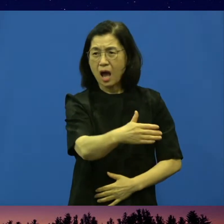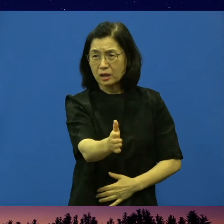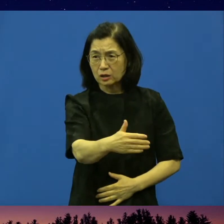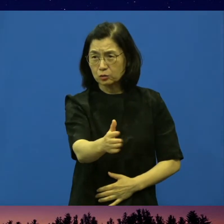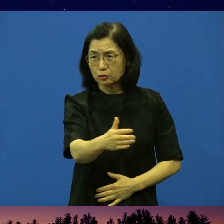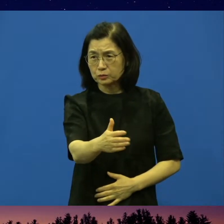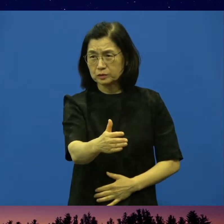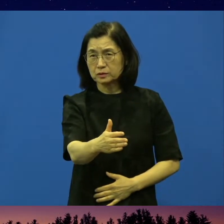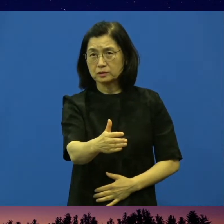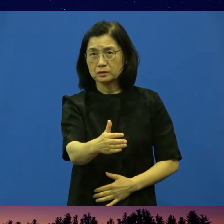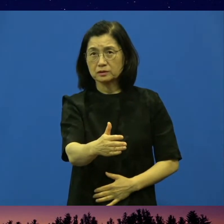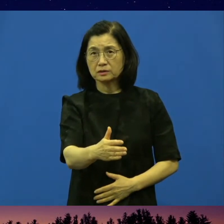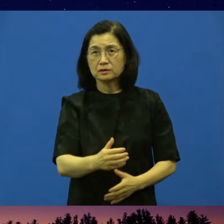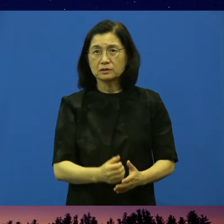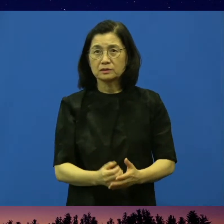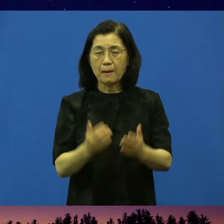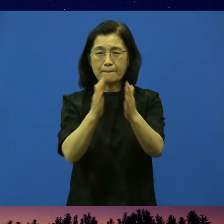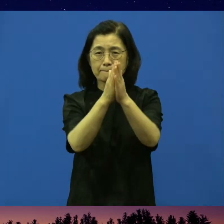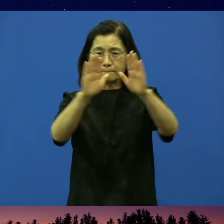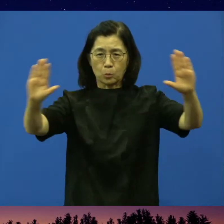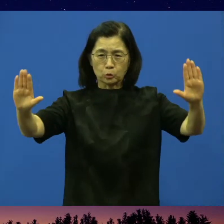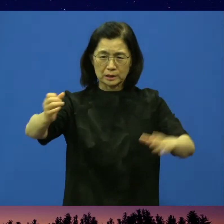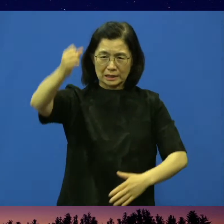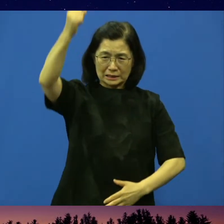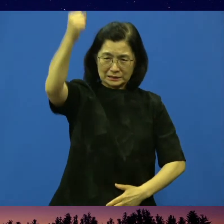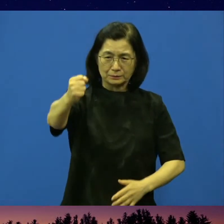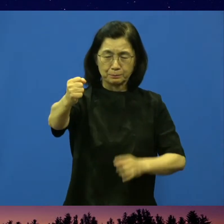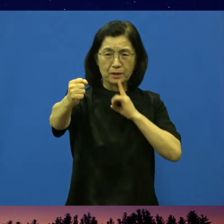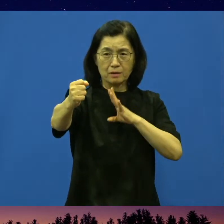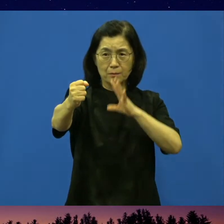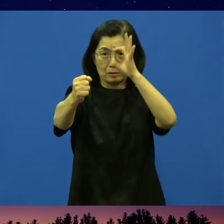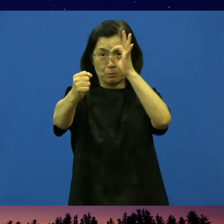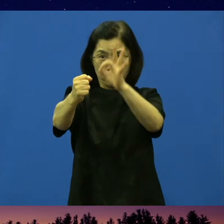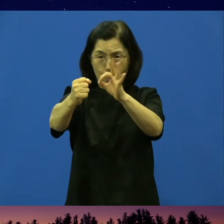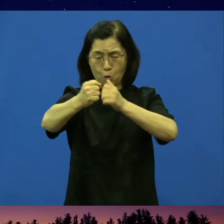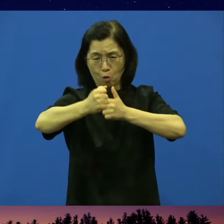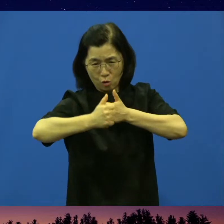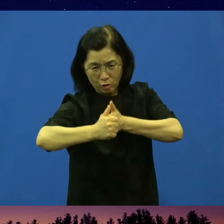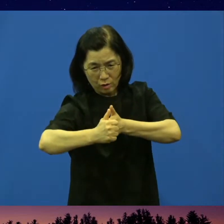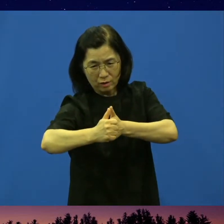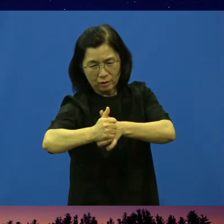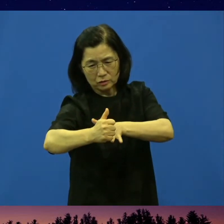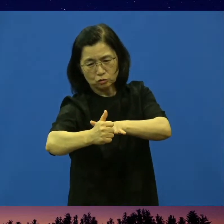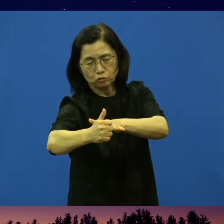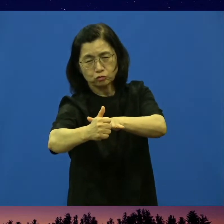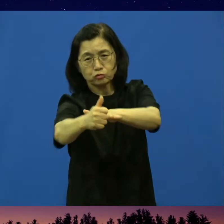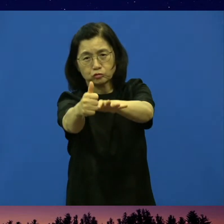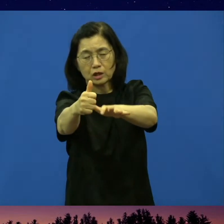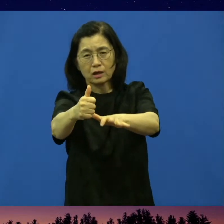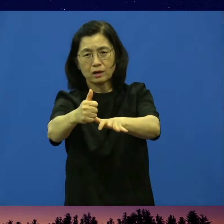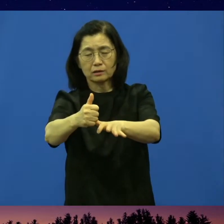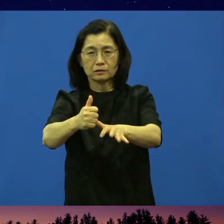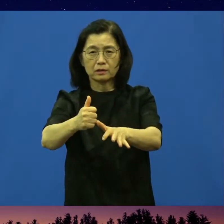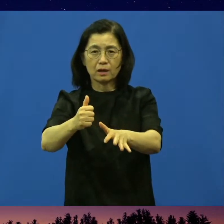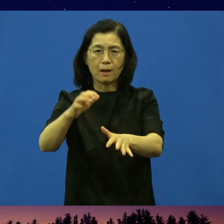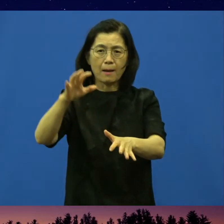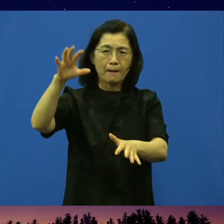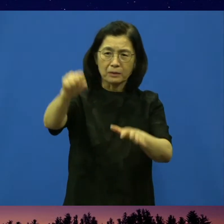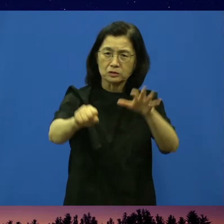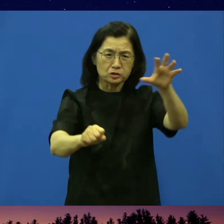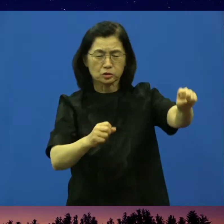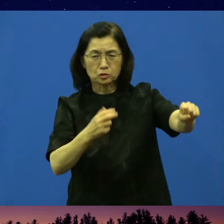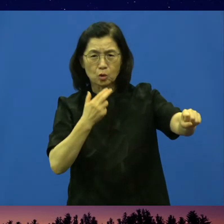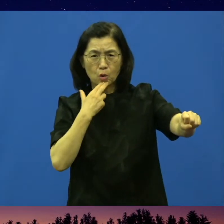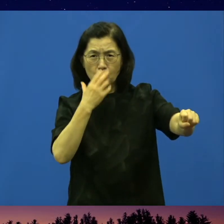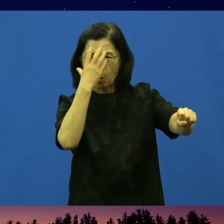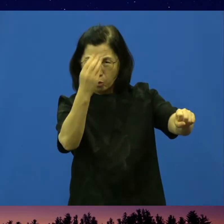그냥 모세 지팡이를 보고 따라갔는데 아무것도 보이지 않아요. 손에 잡히는 것도 없고 만져지는 것도 없고